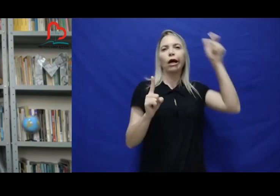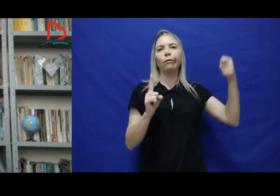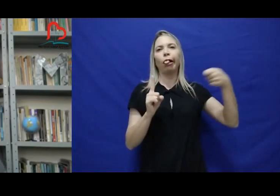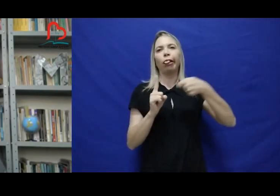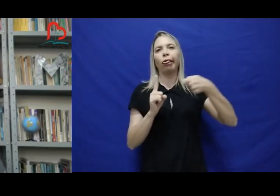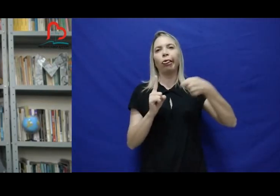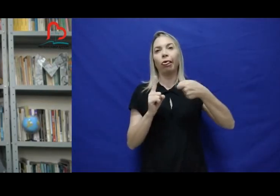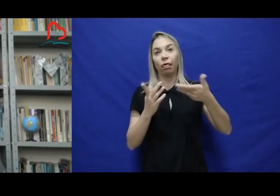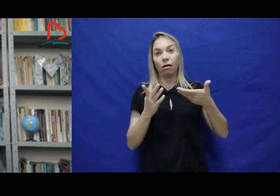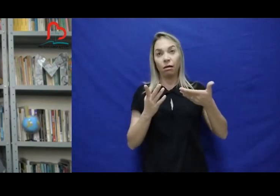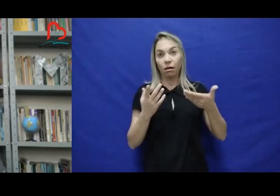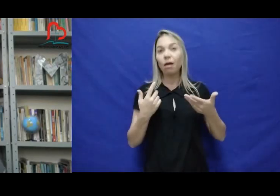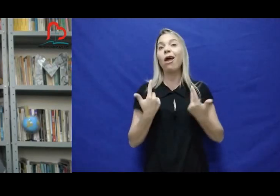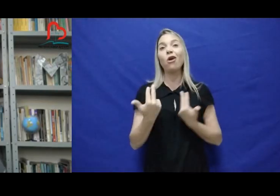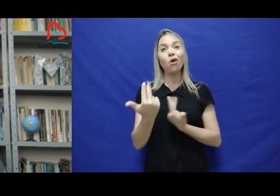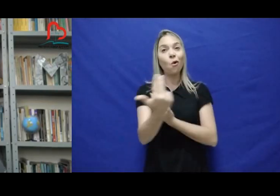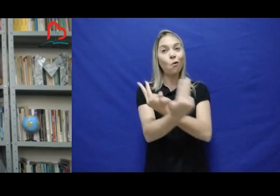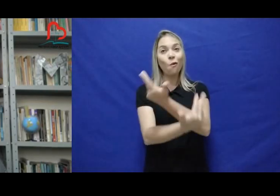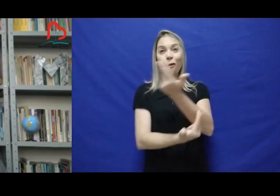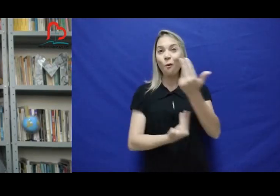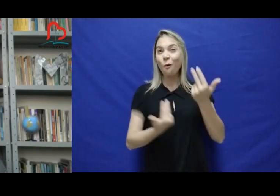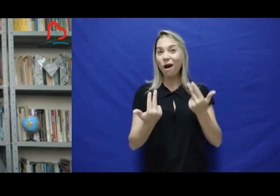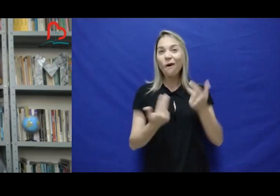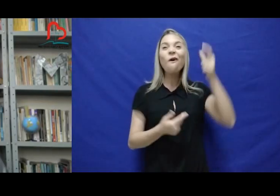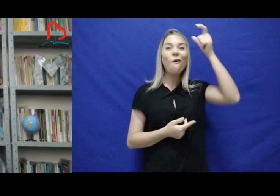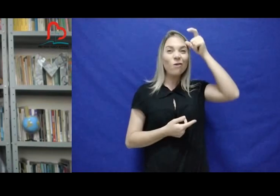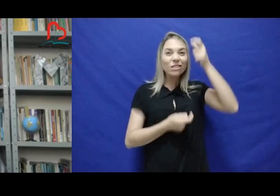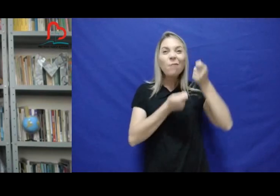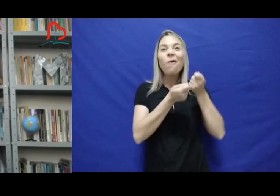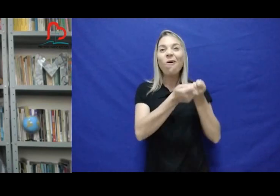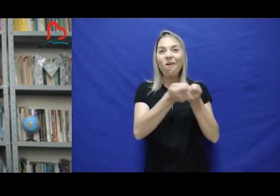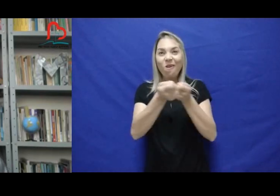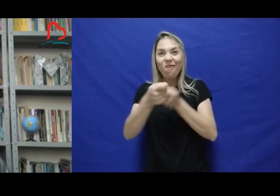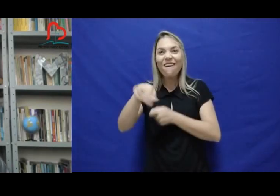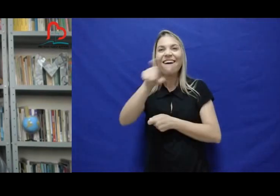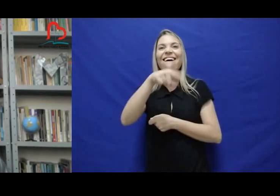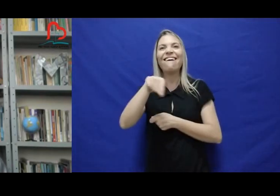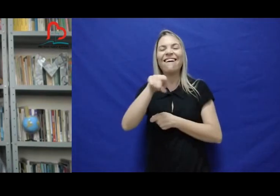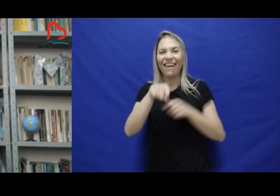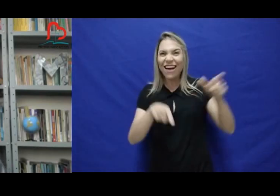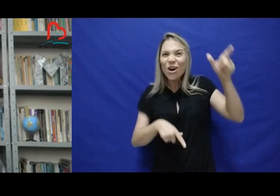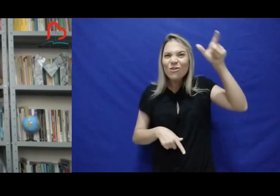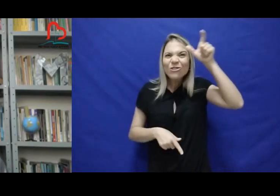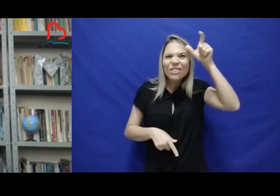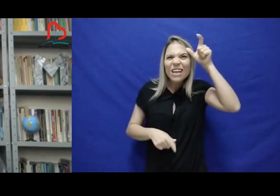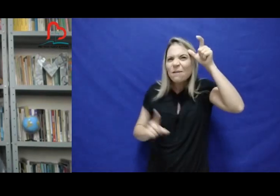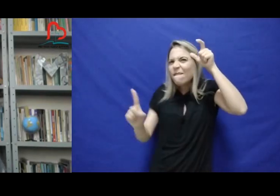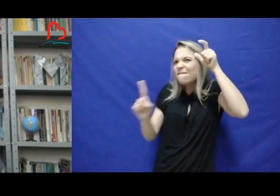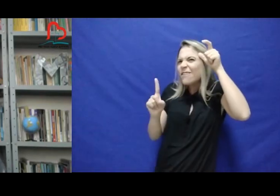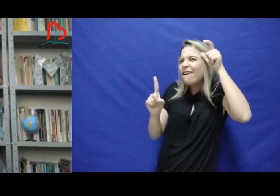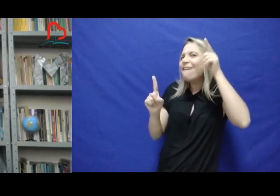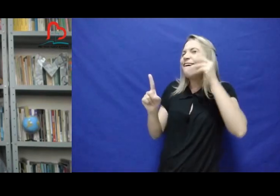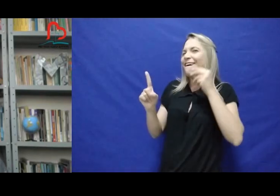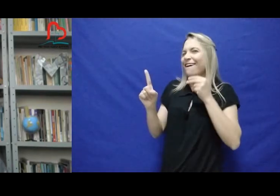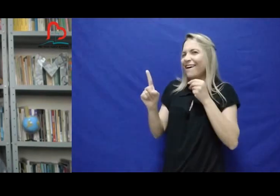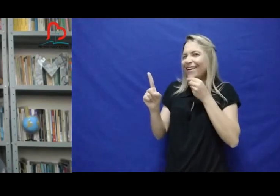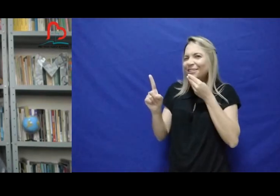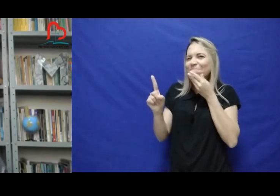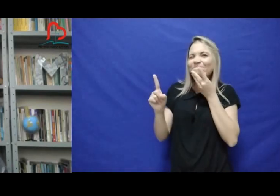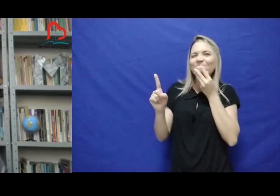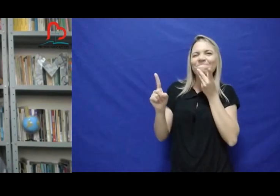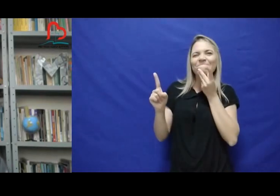os discípulos de Jesus, também o seremos. Satanás apresentou-se a Jesus com toda